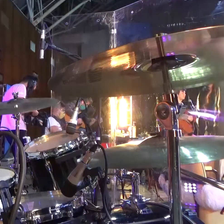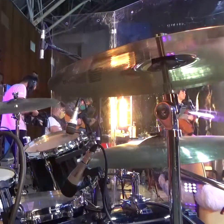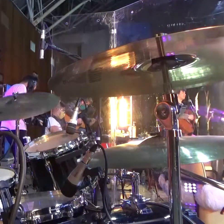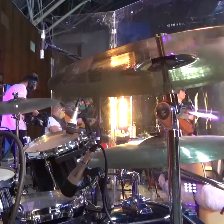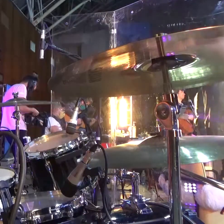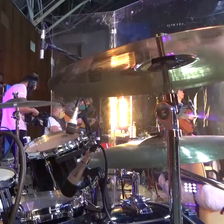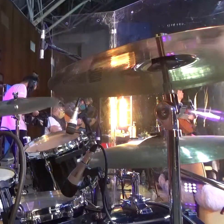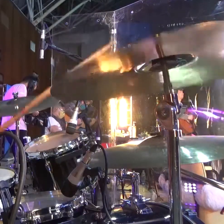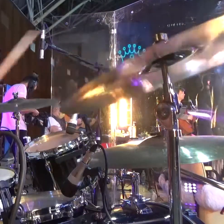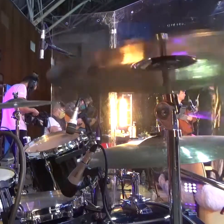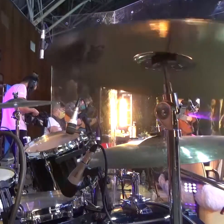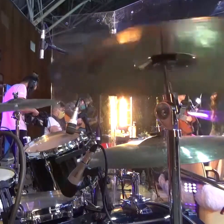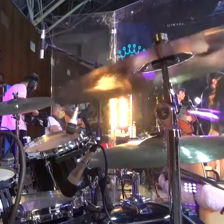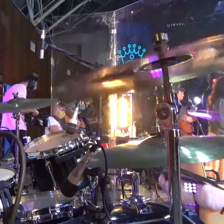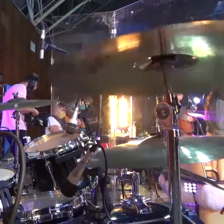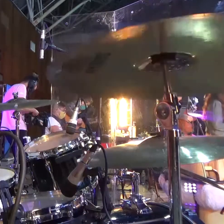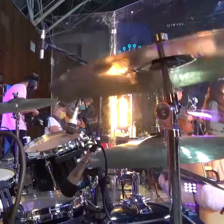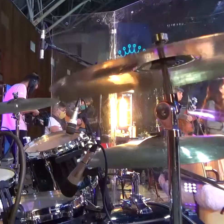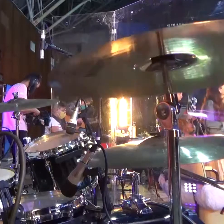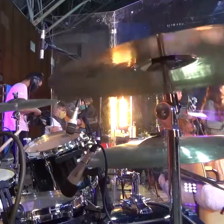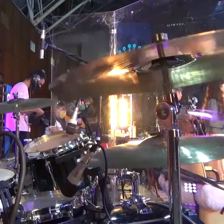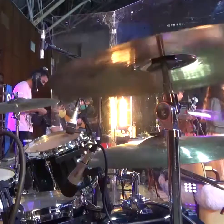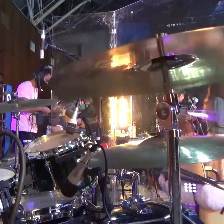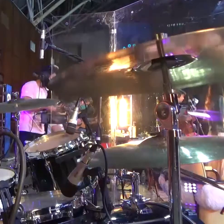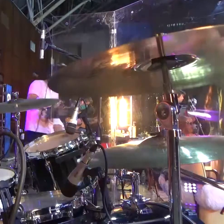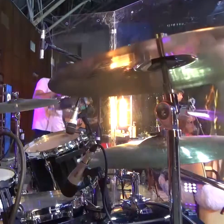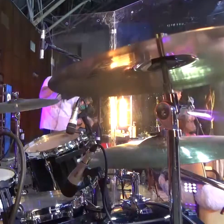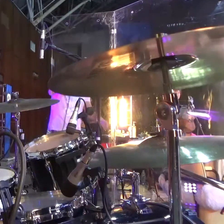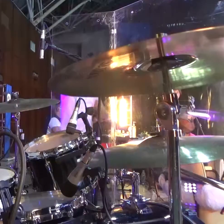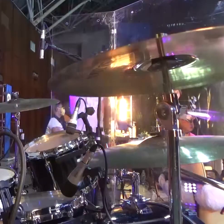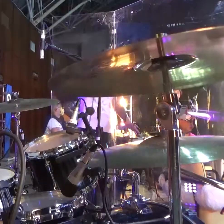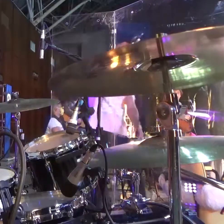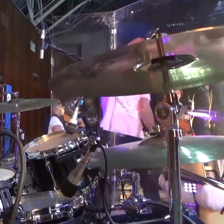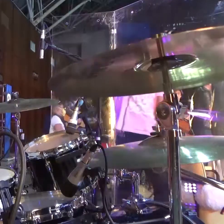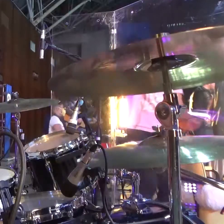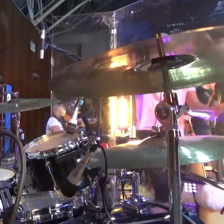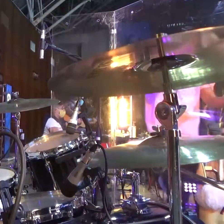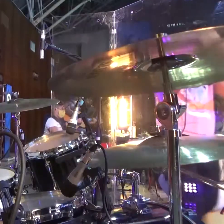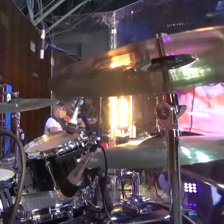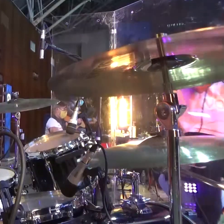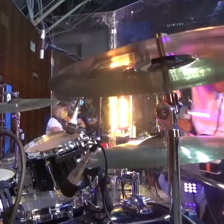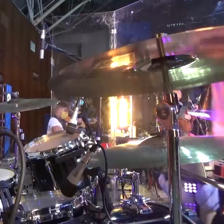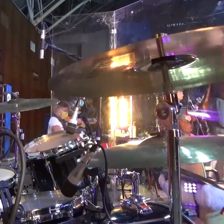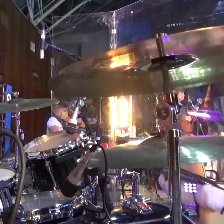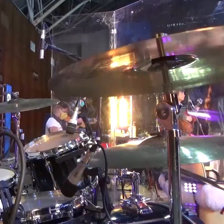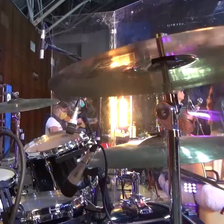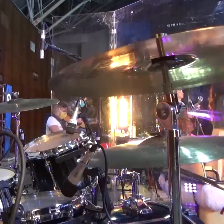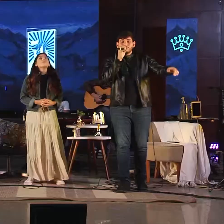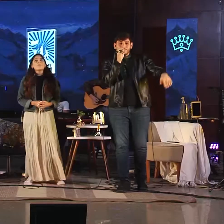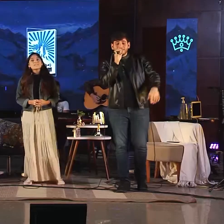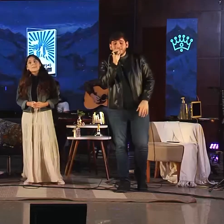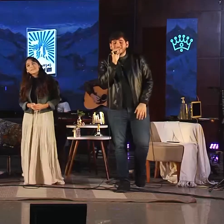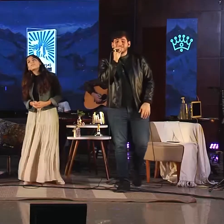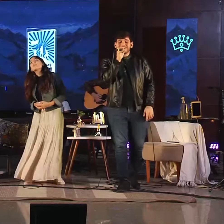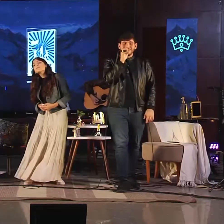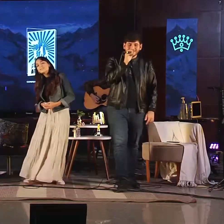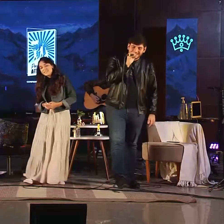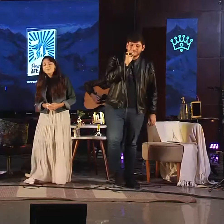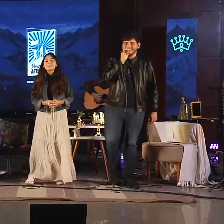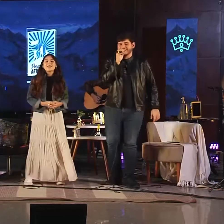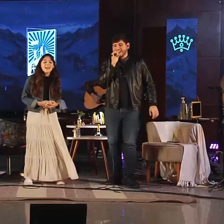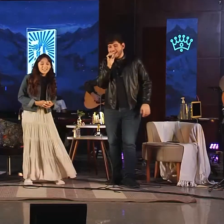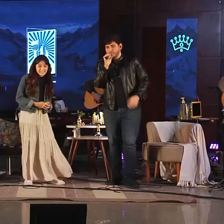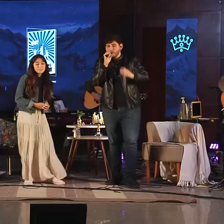Conceitos, velhice e tradição, somos um com uma só visão. No Espírito